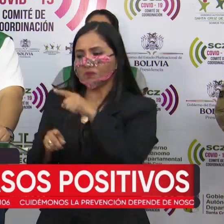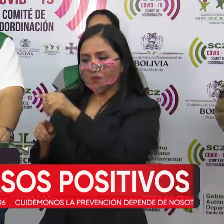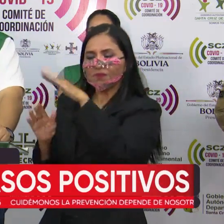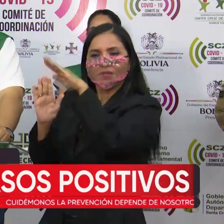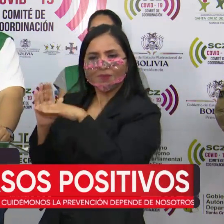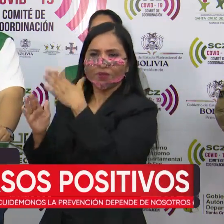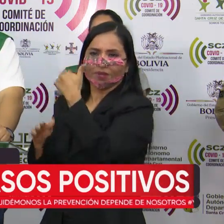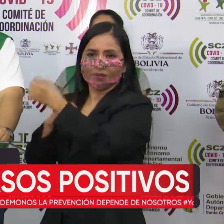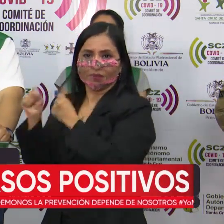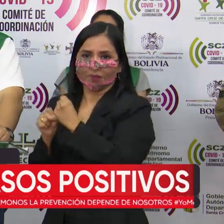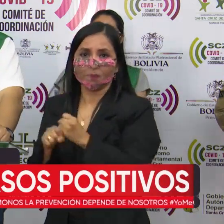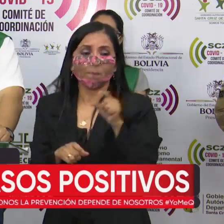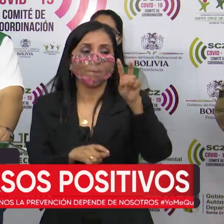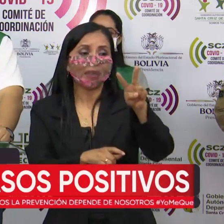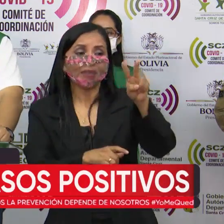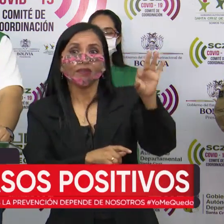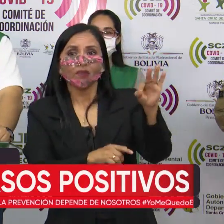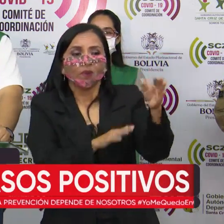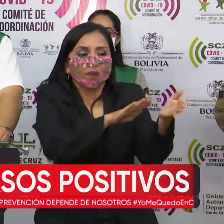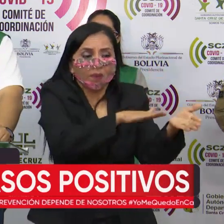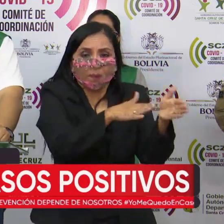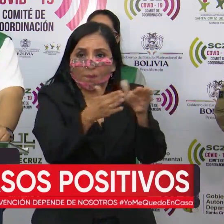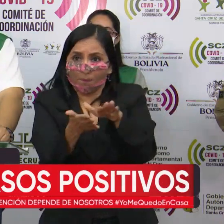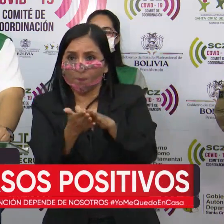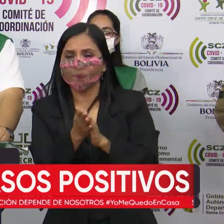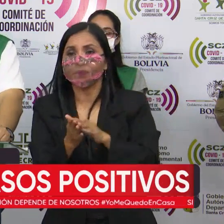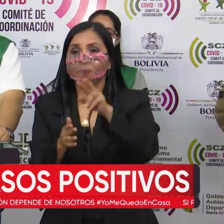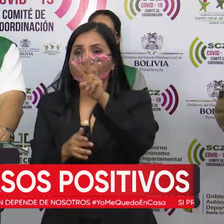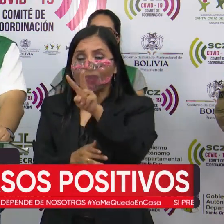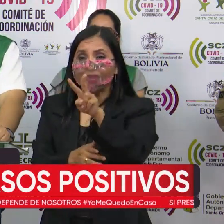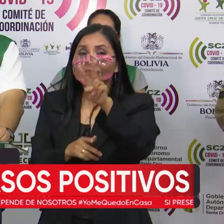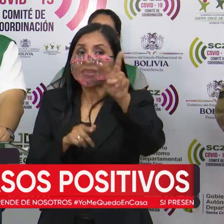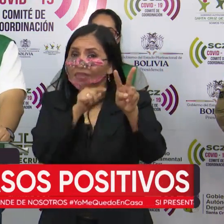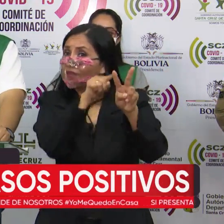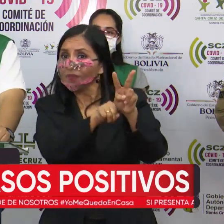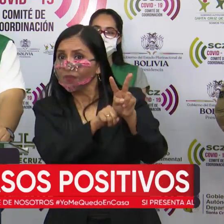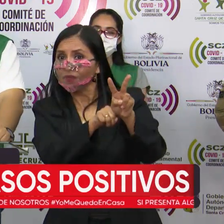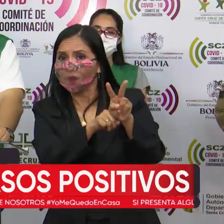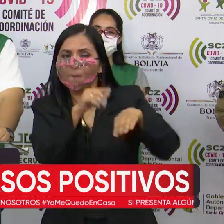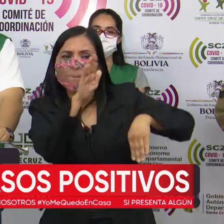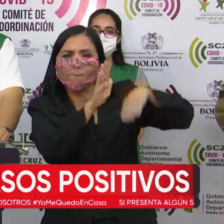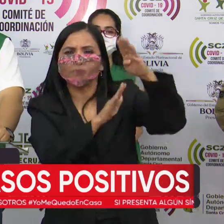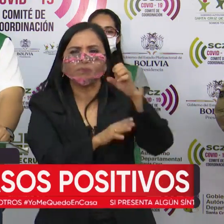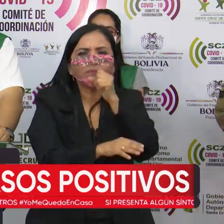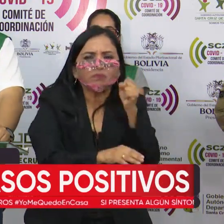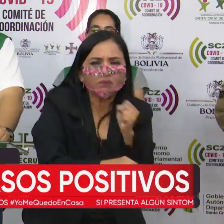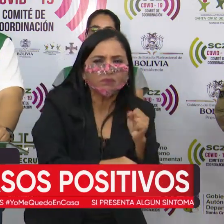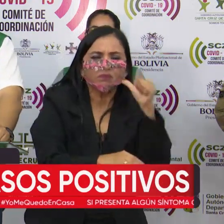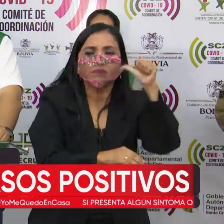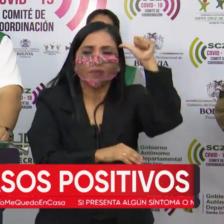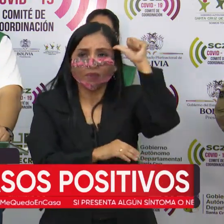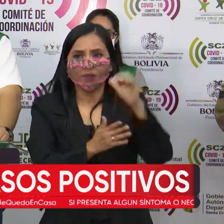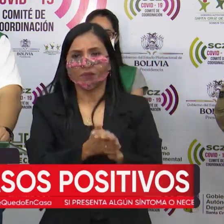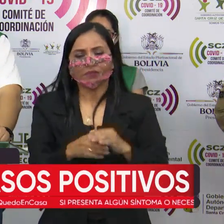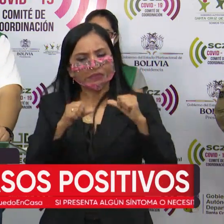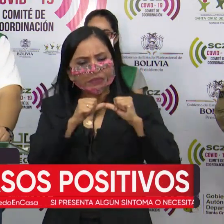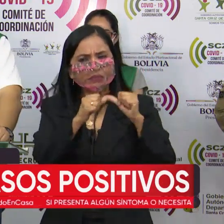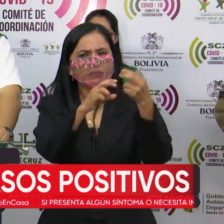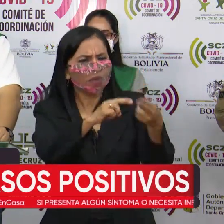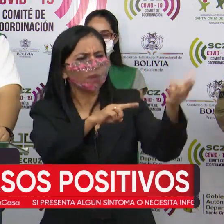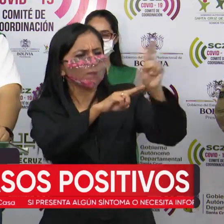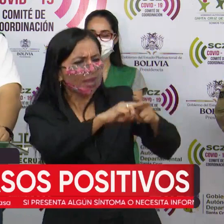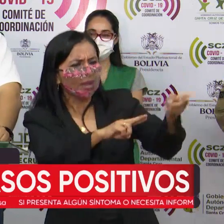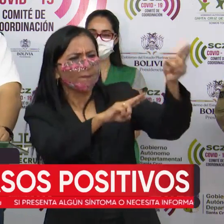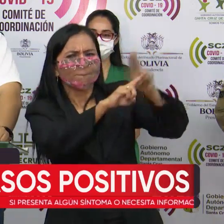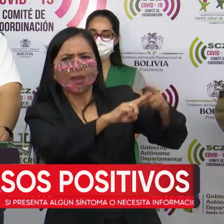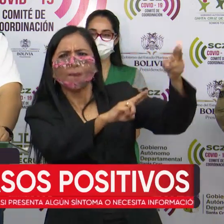15 años. 29 fallecidos, dijimos, de los cuales 22 son mayores de 60 años. Sigue aumentando